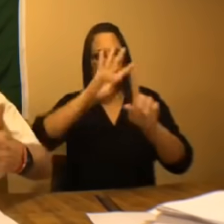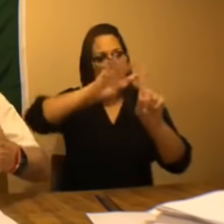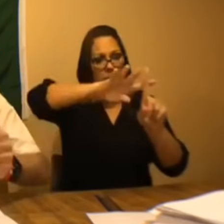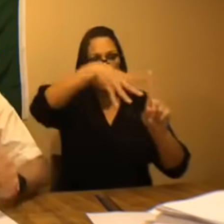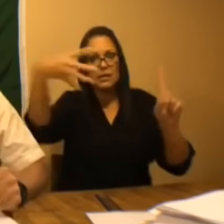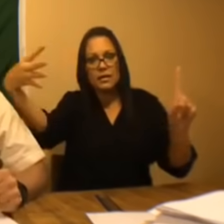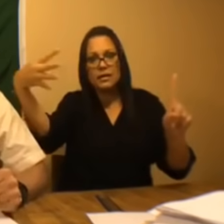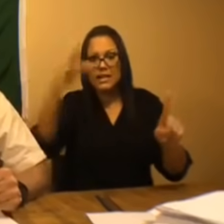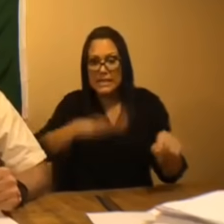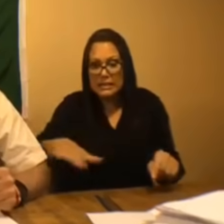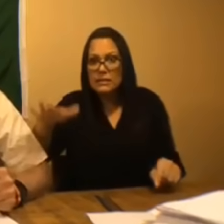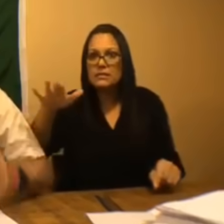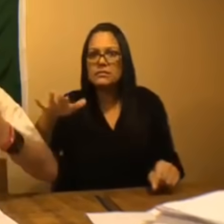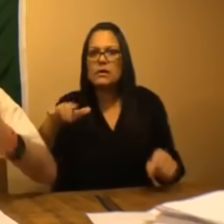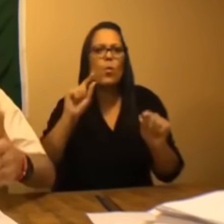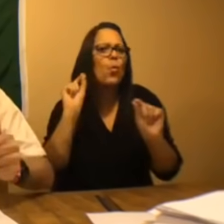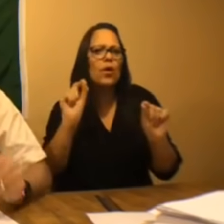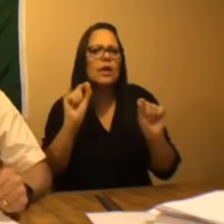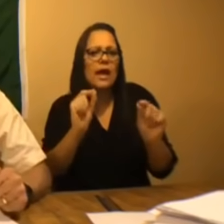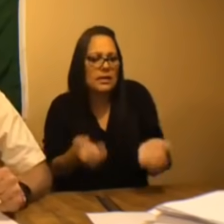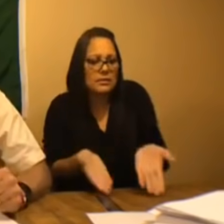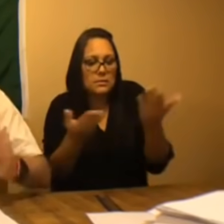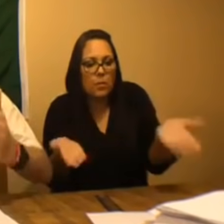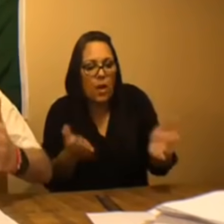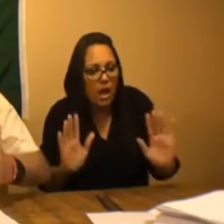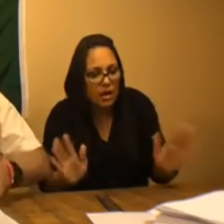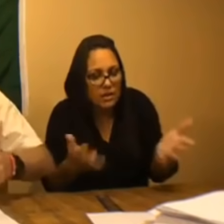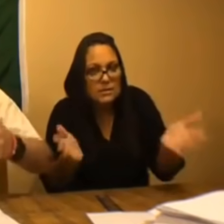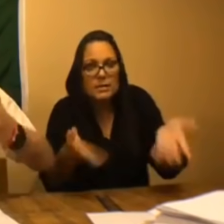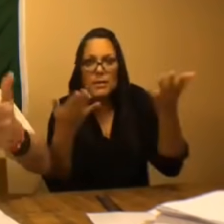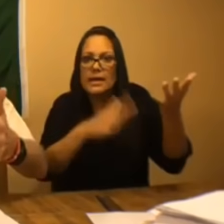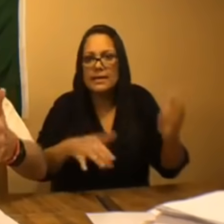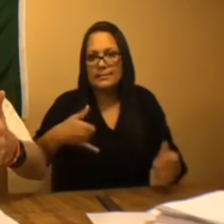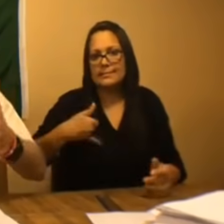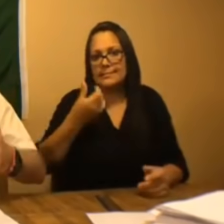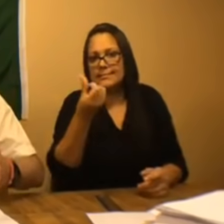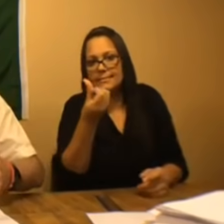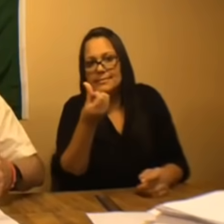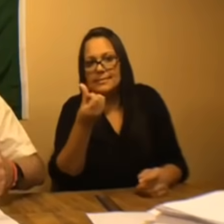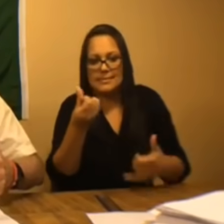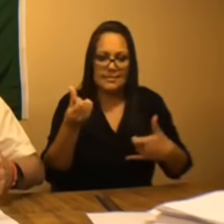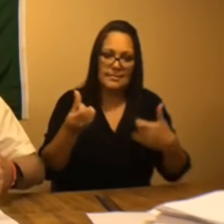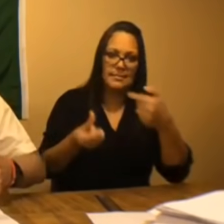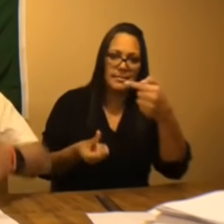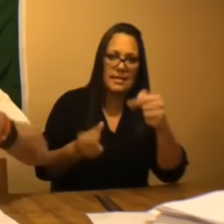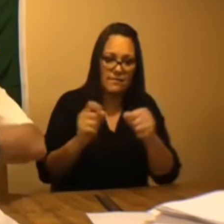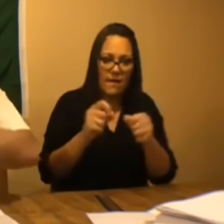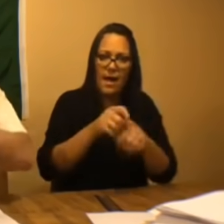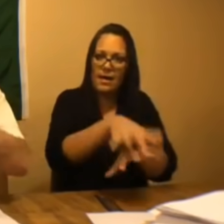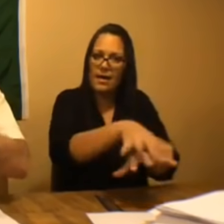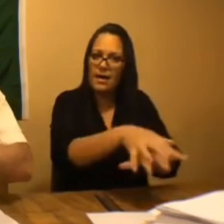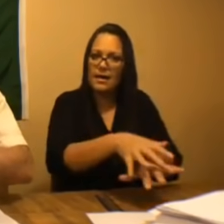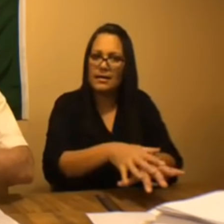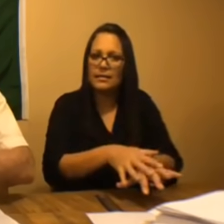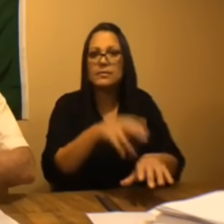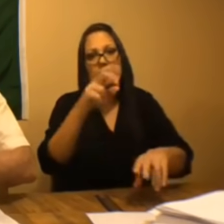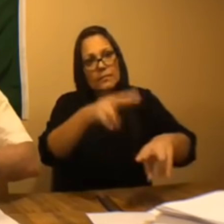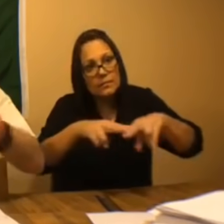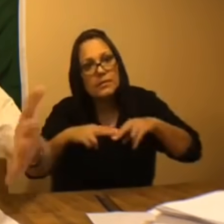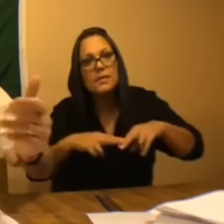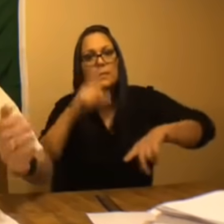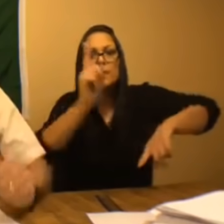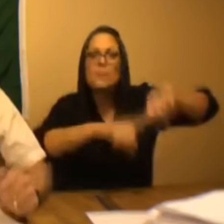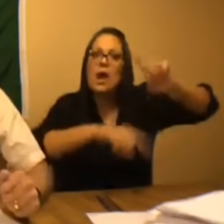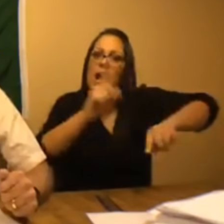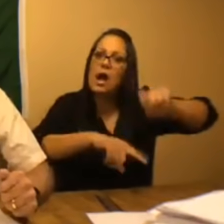criancinha de 6, 7 anos de idade a fazer sexo. Tendo em vista o tipo de material que foi apresentado lá